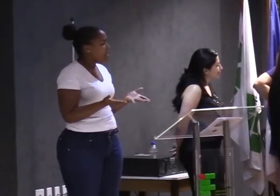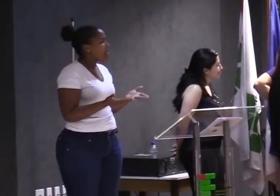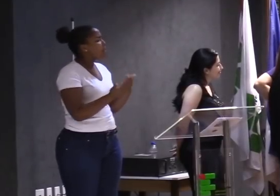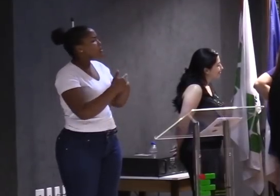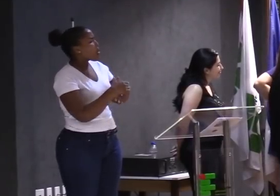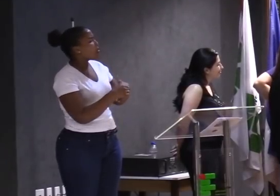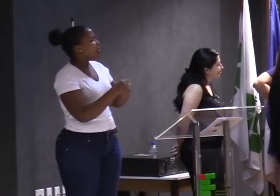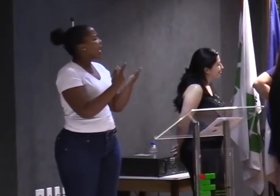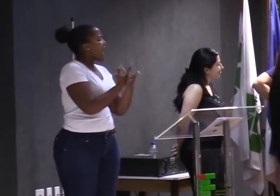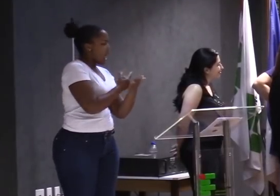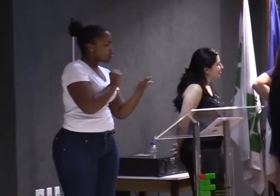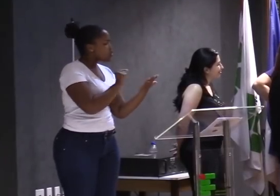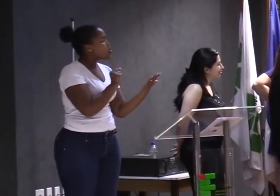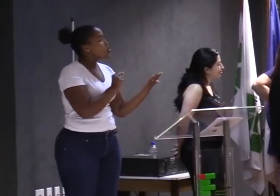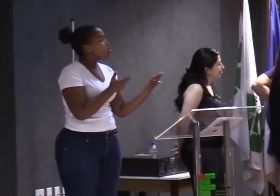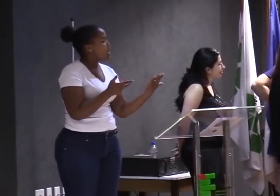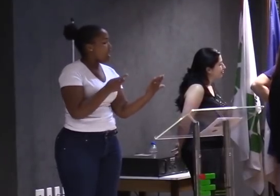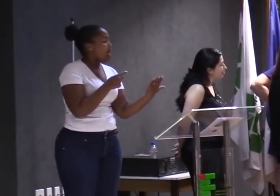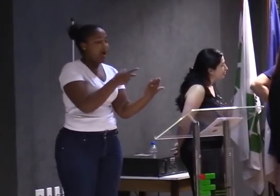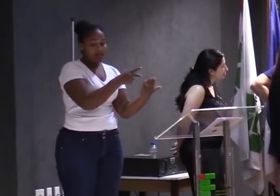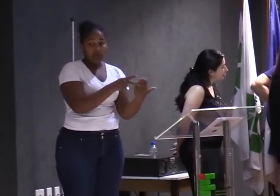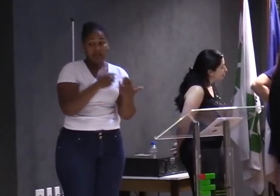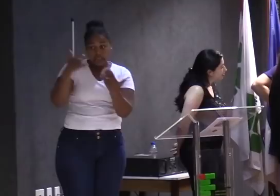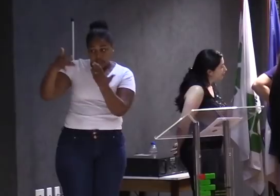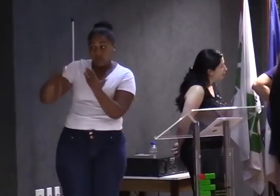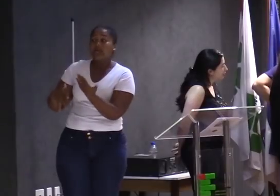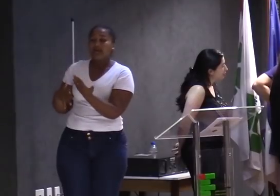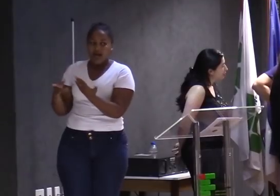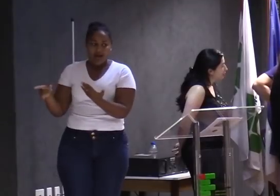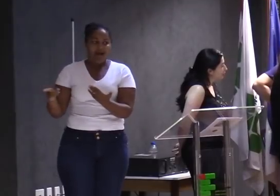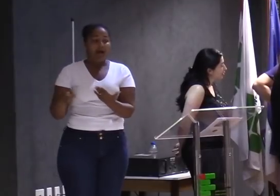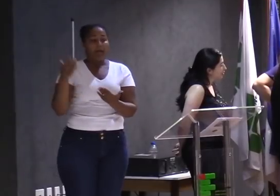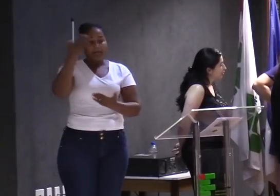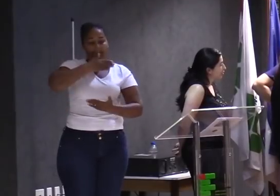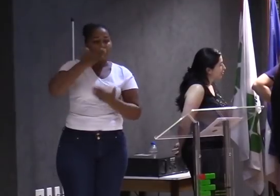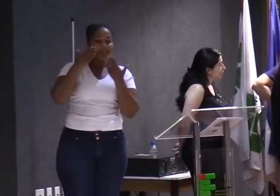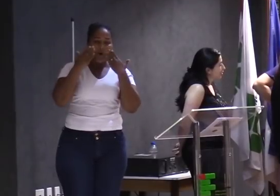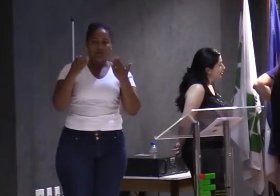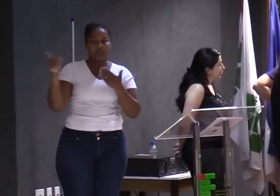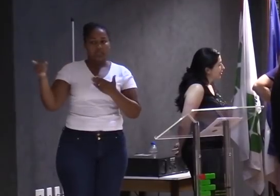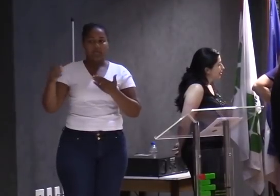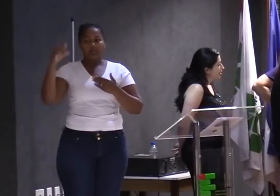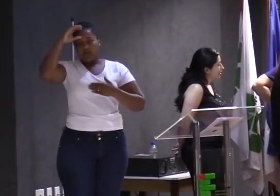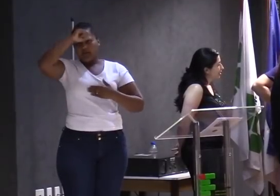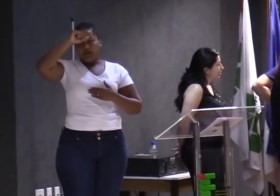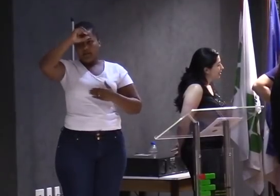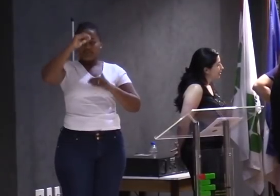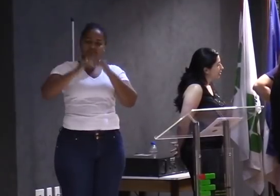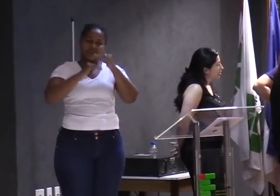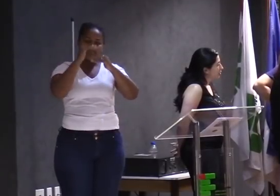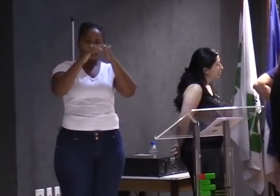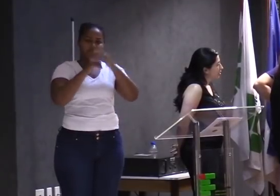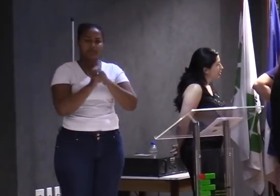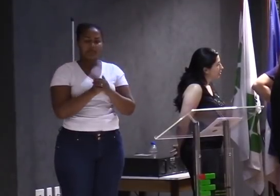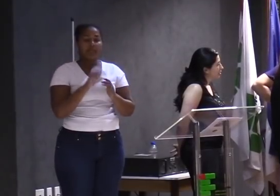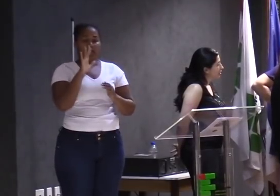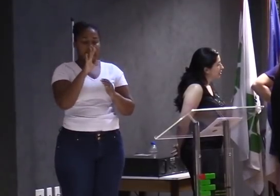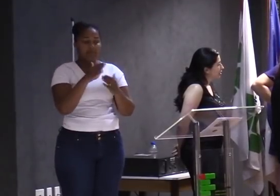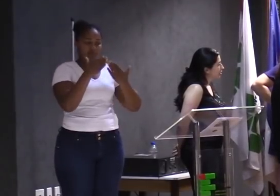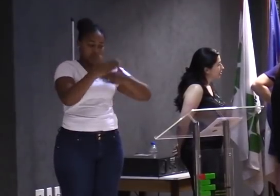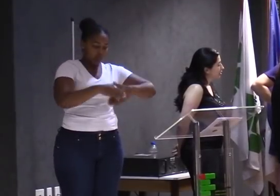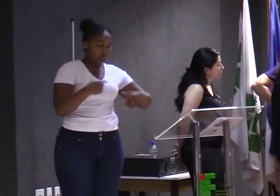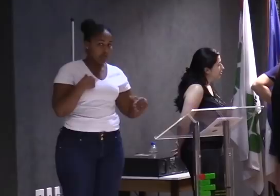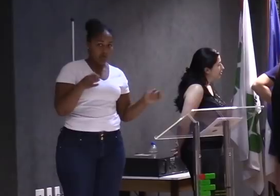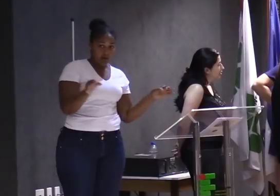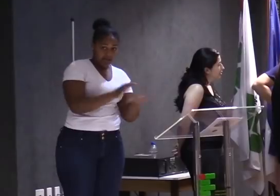A Finlândia tem mais de 2 milhões de sauna, você sabia. Entendeu? Quando eu termino a prova com o aluno, eu explico para ele. Olha,